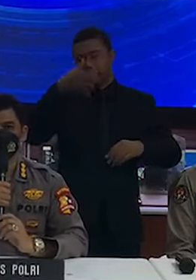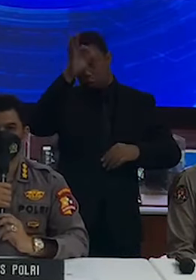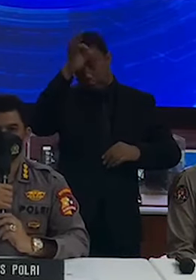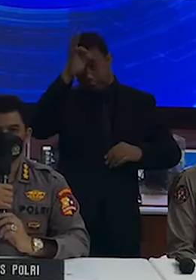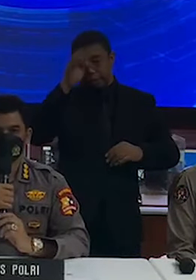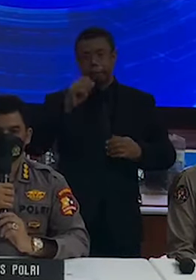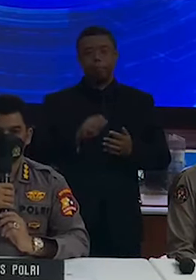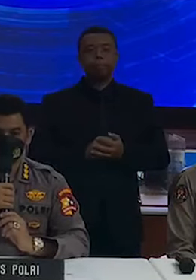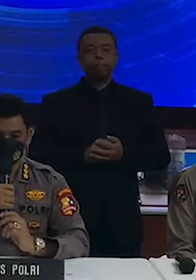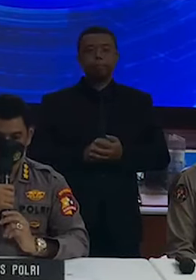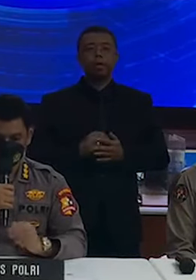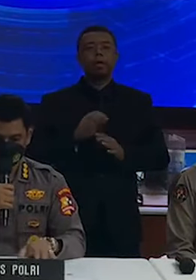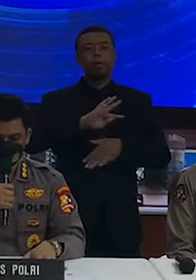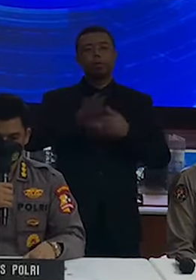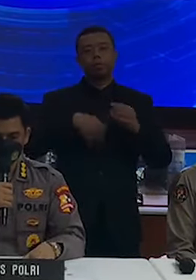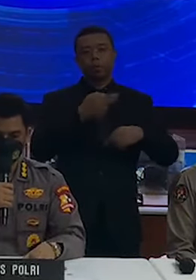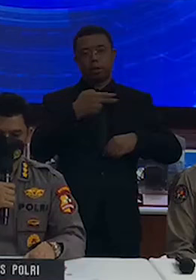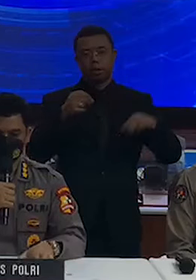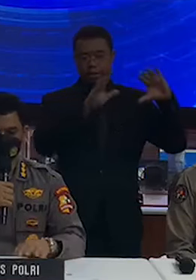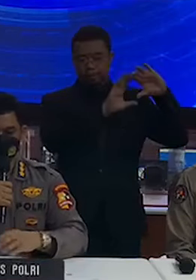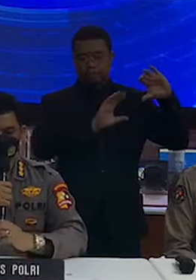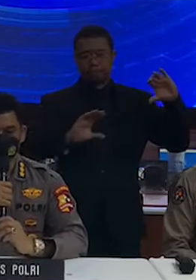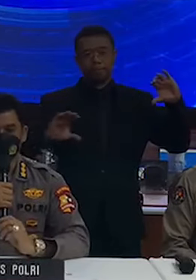kepolisian seluruh Indonesia.